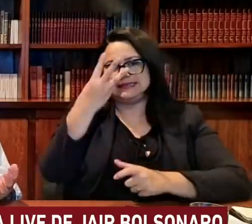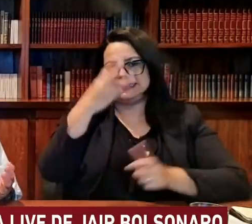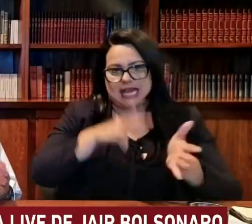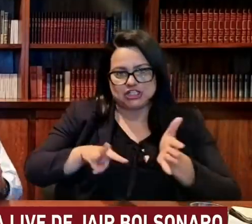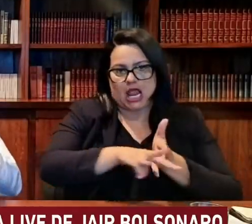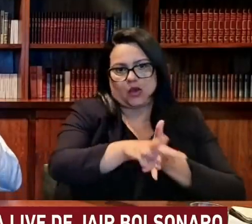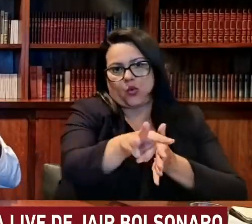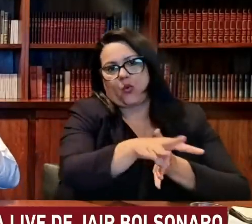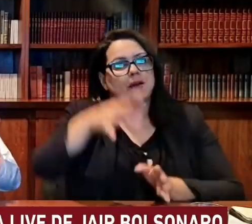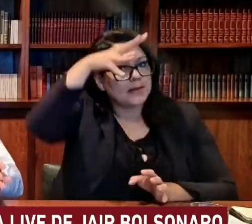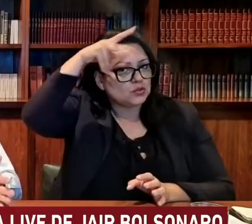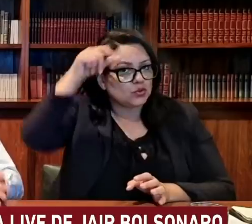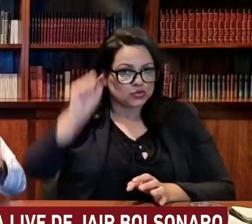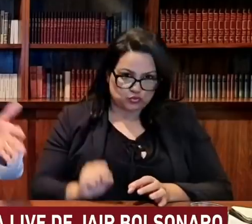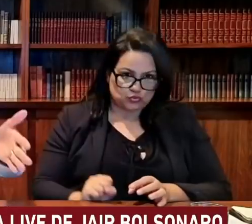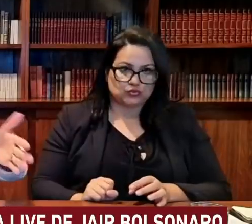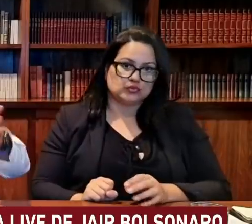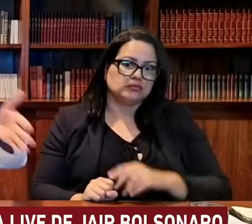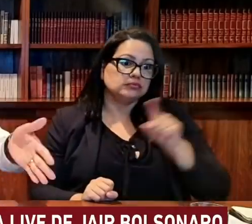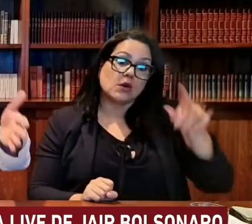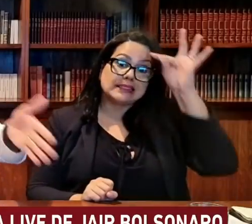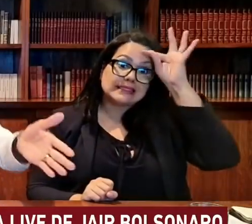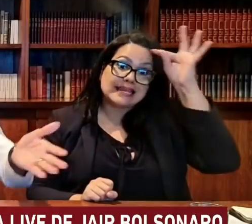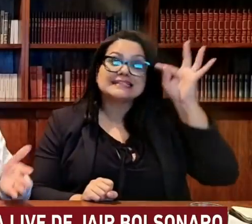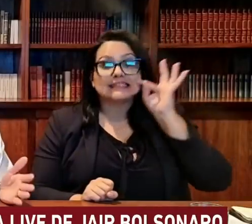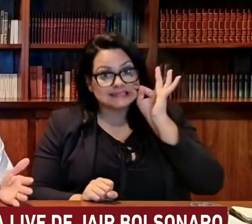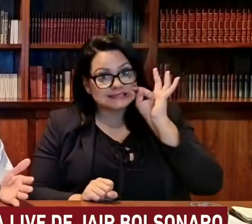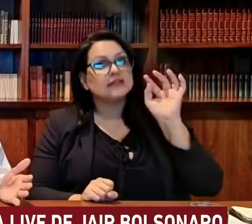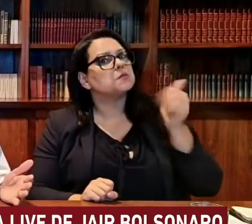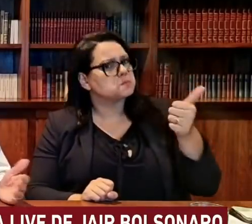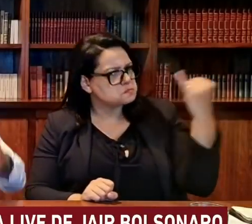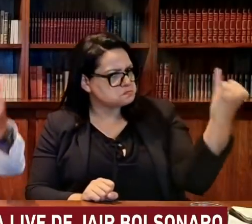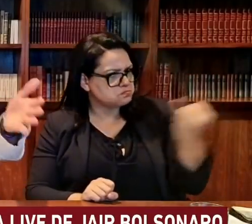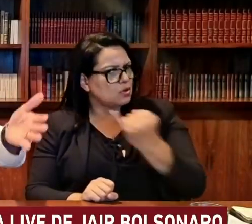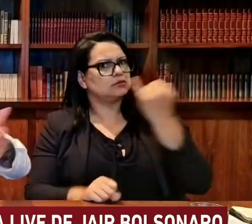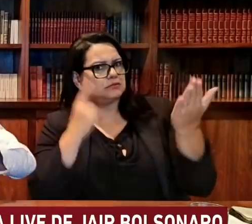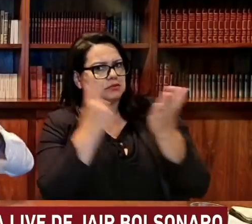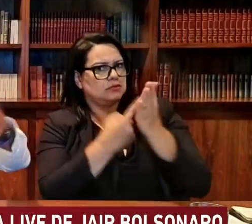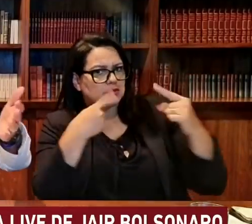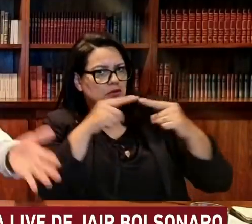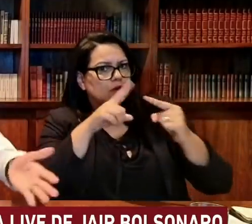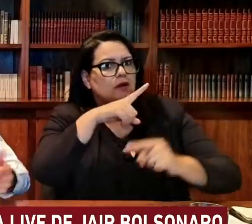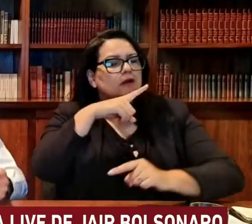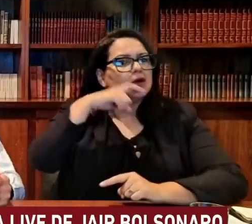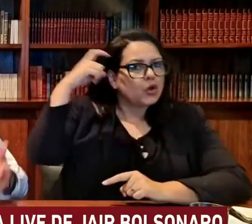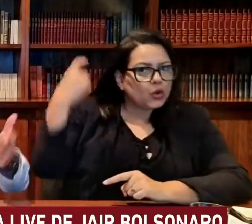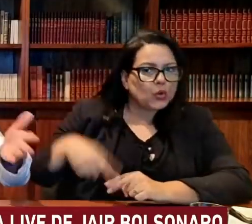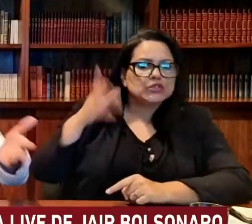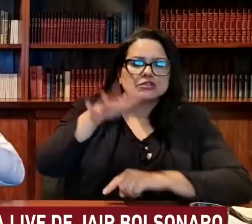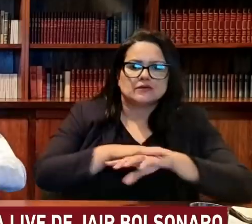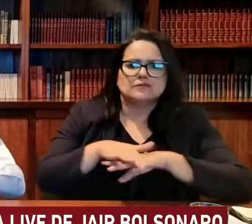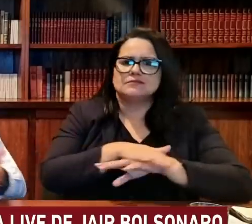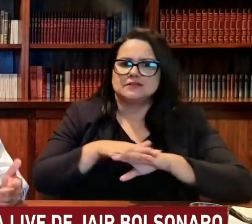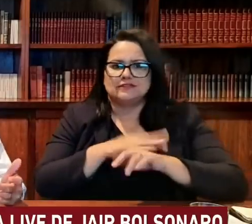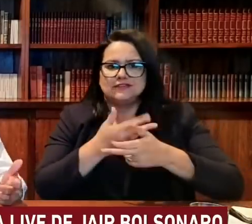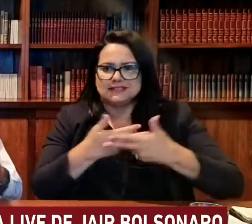do Sul. Então a participação da Tereza Cristina foi vital para essa questão. Na Rússia, eu conversei com um empresário